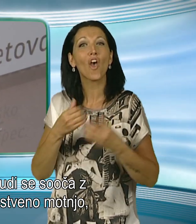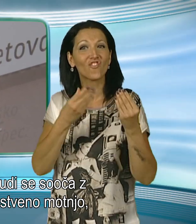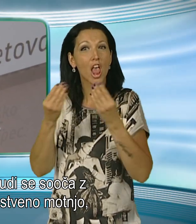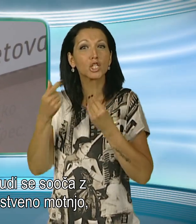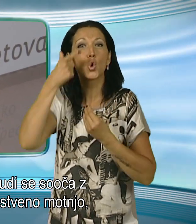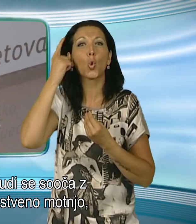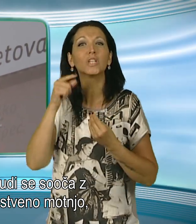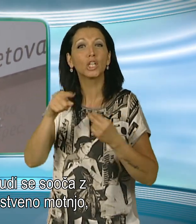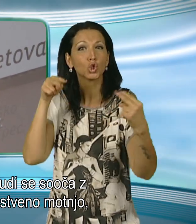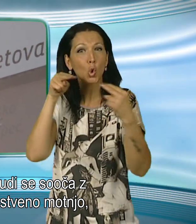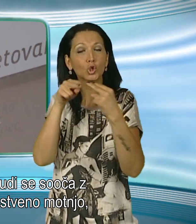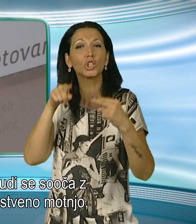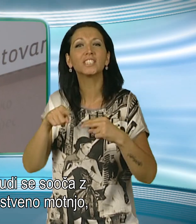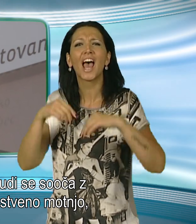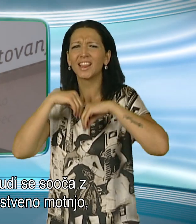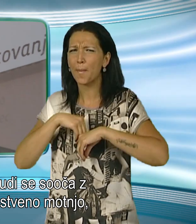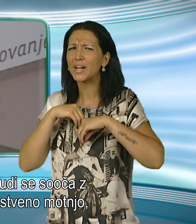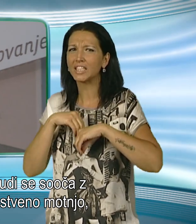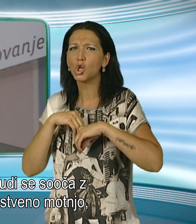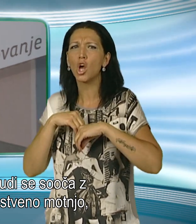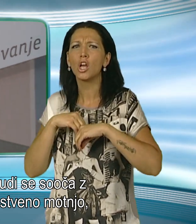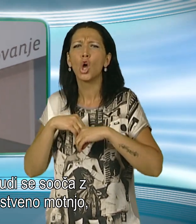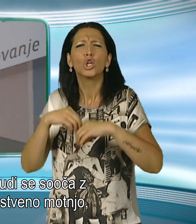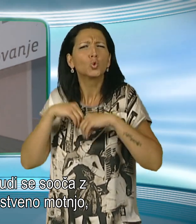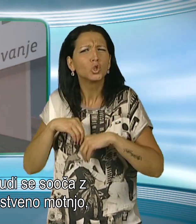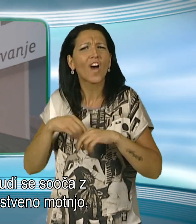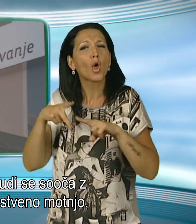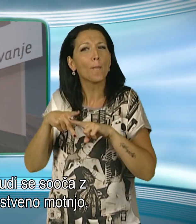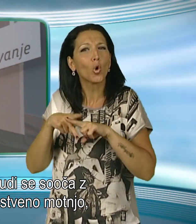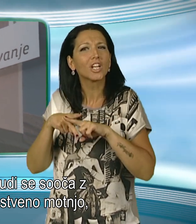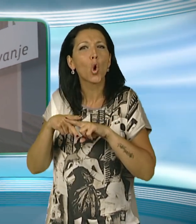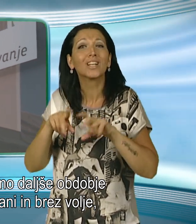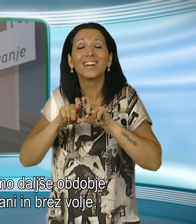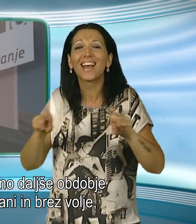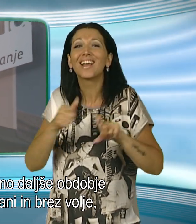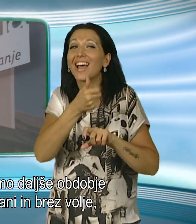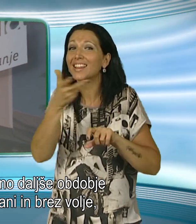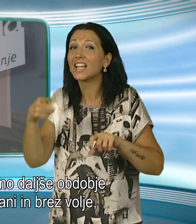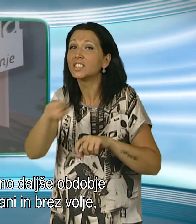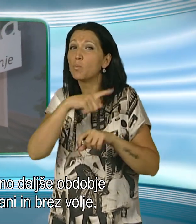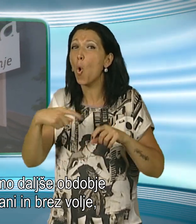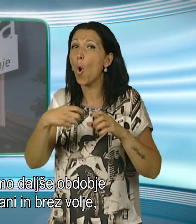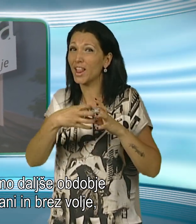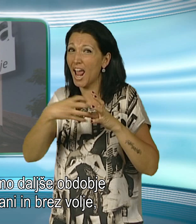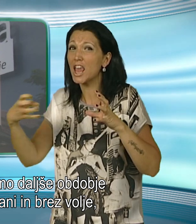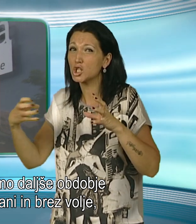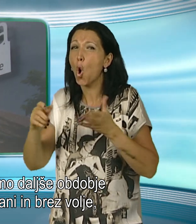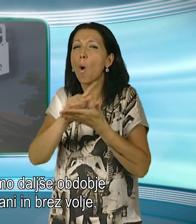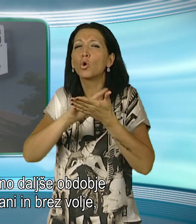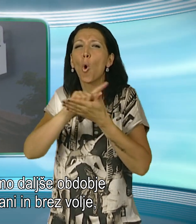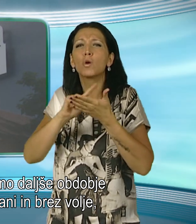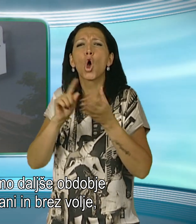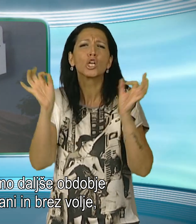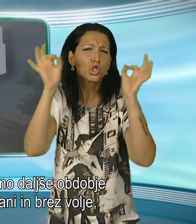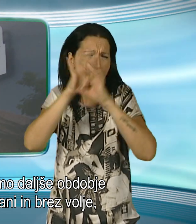Vedno več ljudi se sooča z depresijo, čustveno motnjo, zaradi katere smo daljše obdobje žalostni, obupani in brez volje,